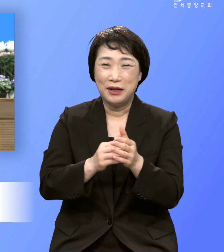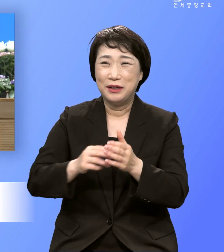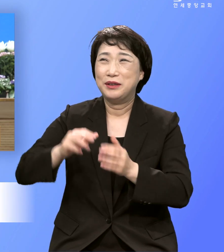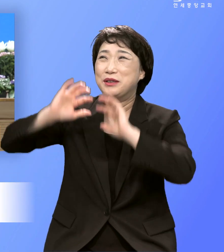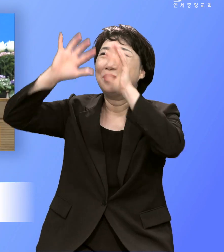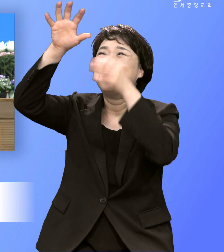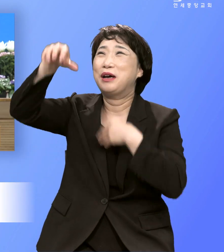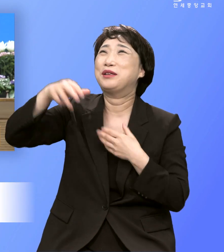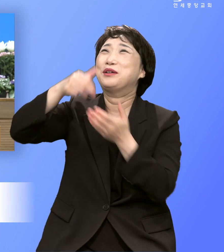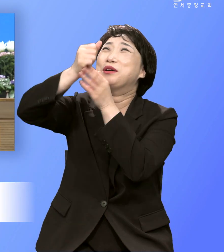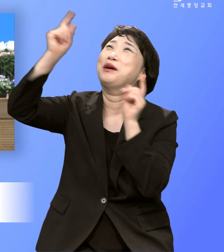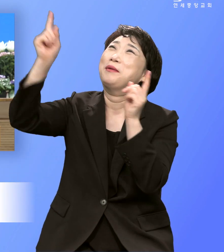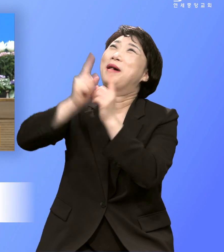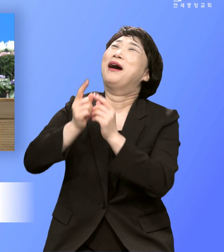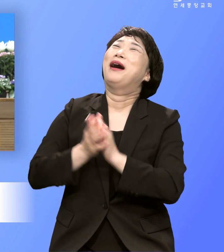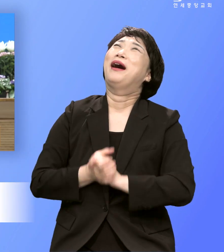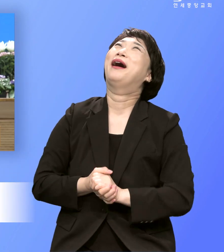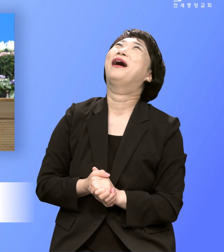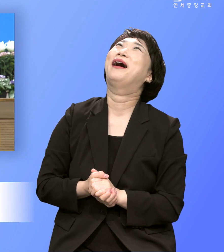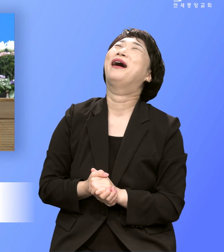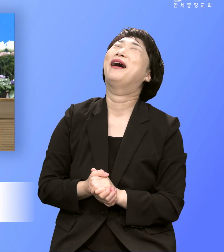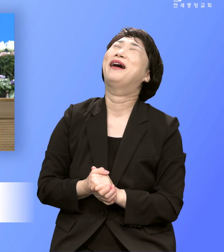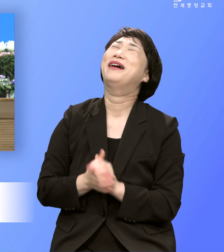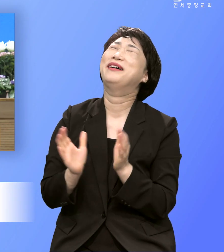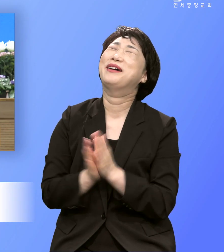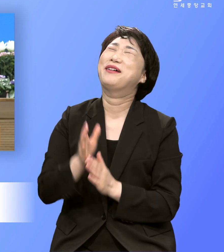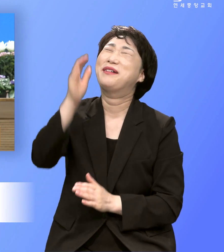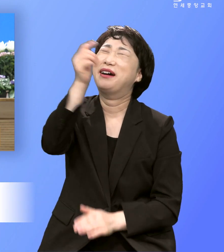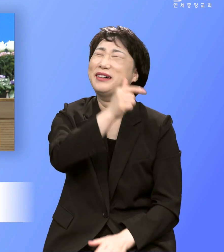때 참 영광스럽게